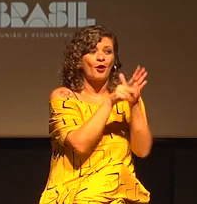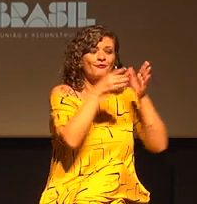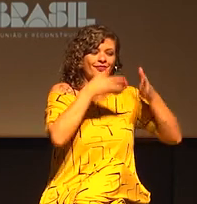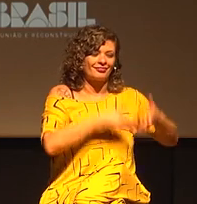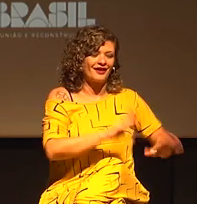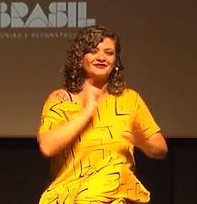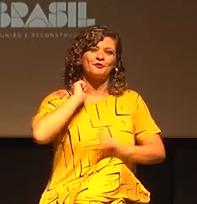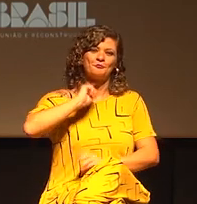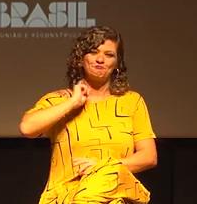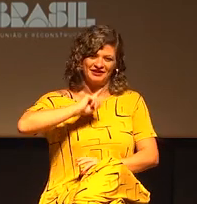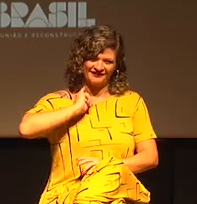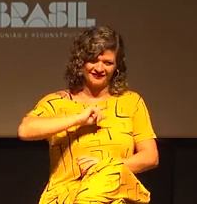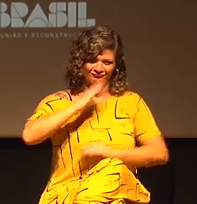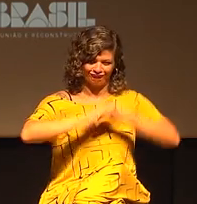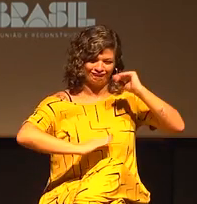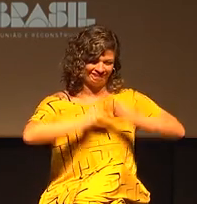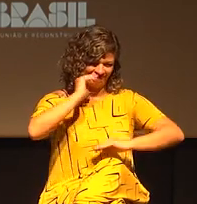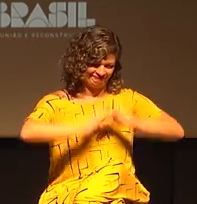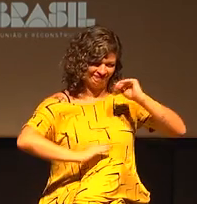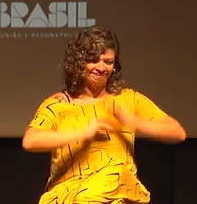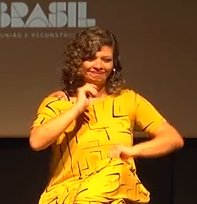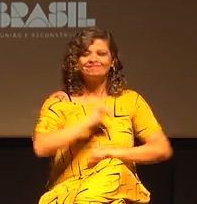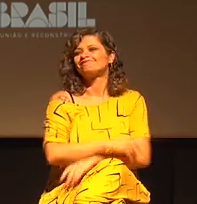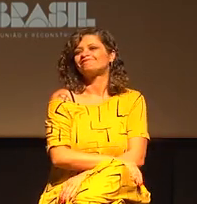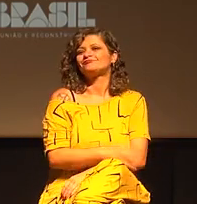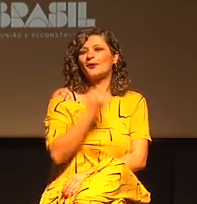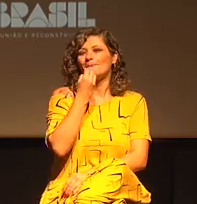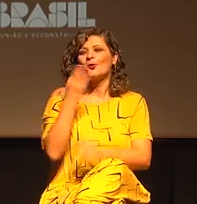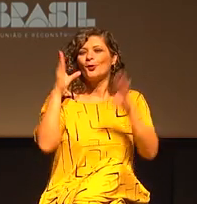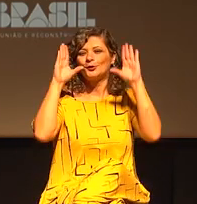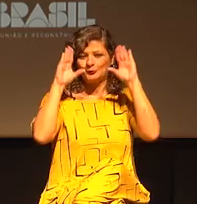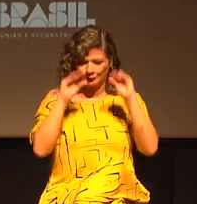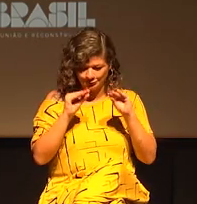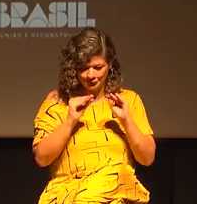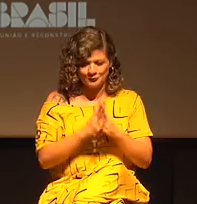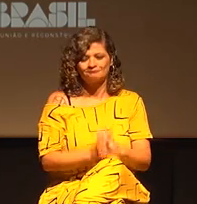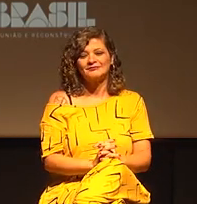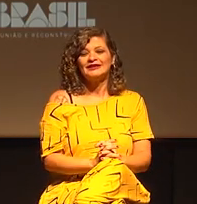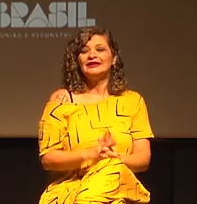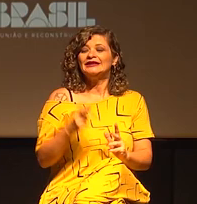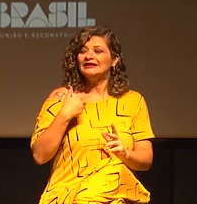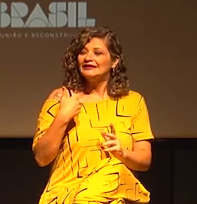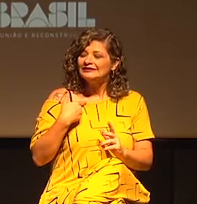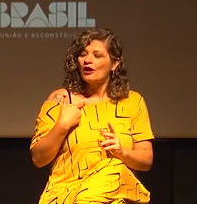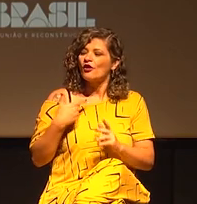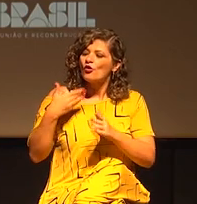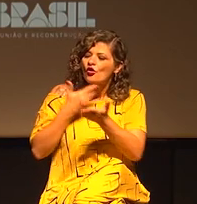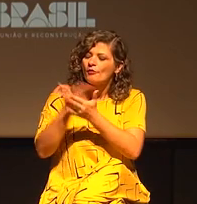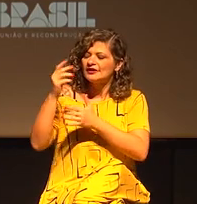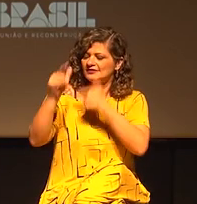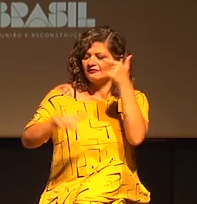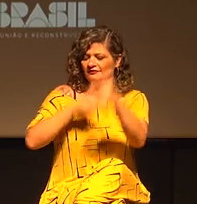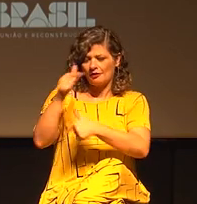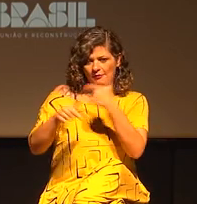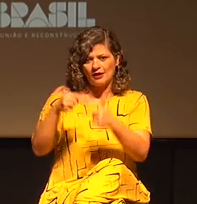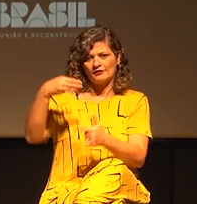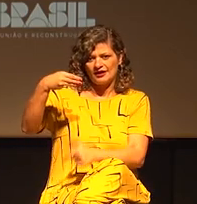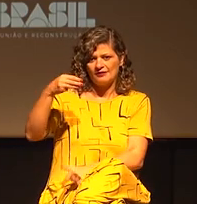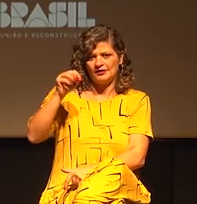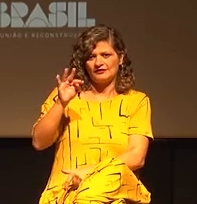dess eh Bom boa boa boa noite e eu caí no MTC em